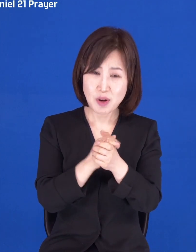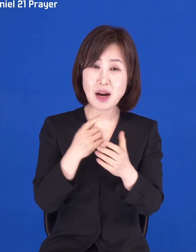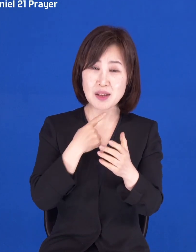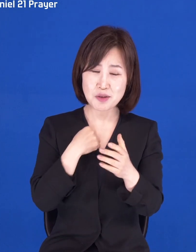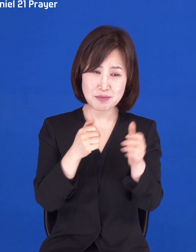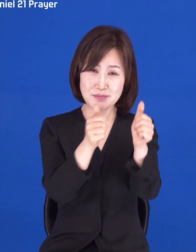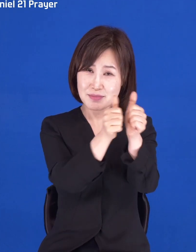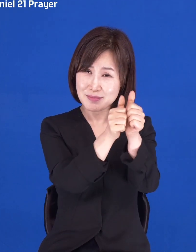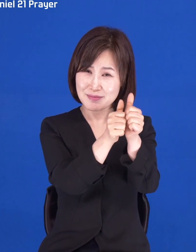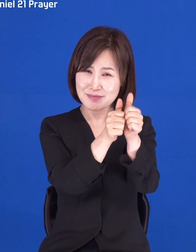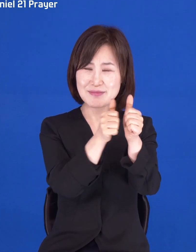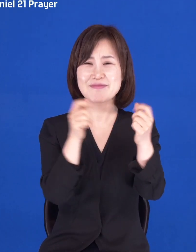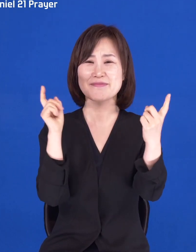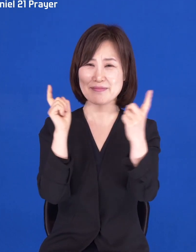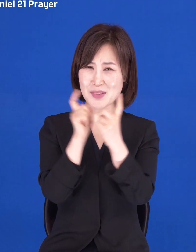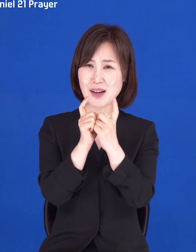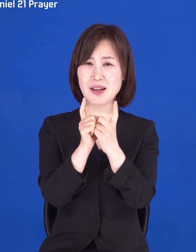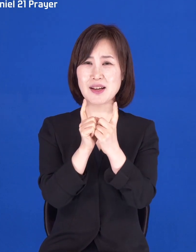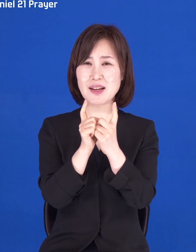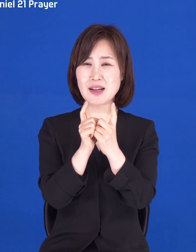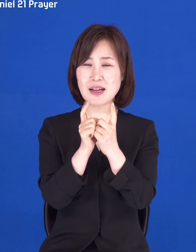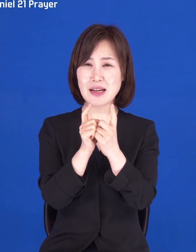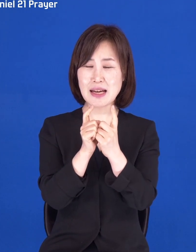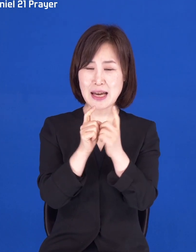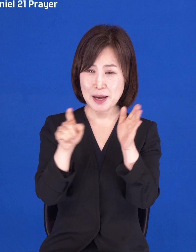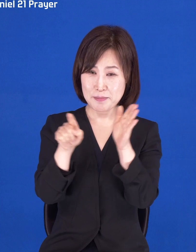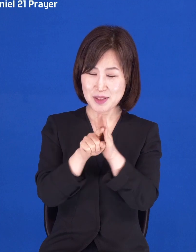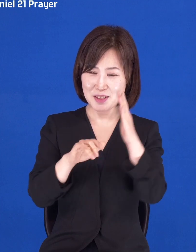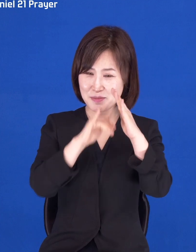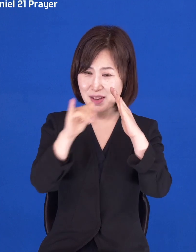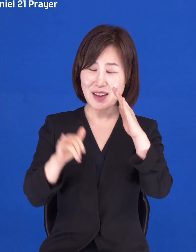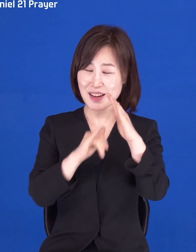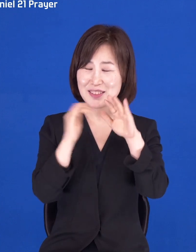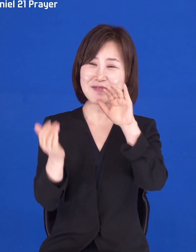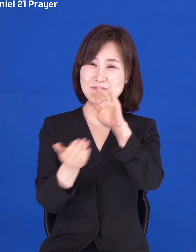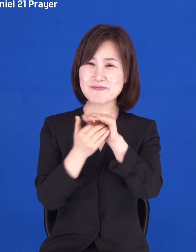만나 믿음의 가정을 이루었습니다.